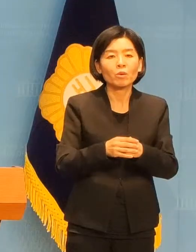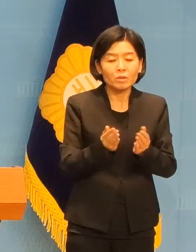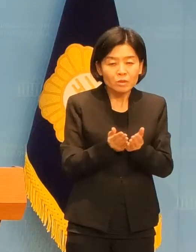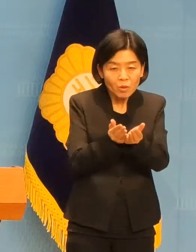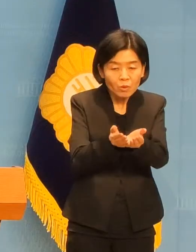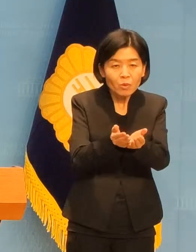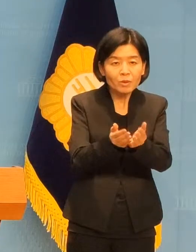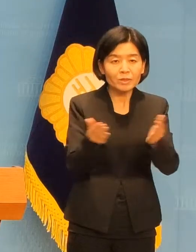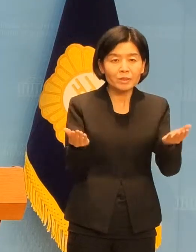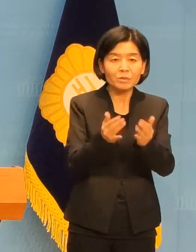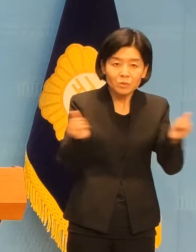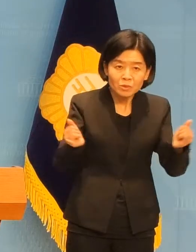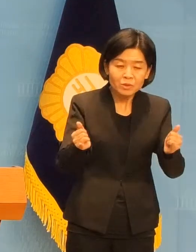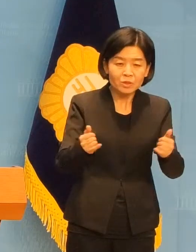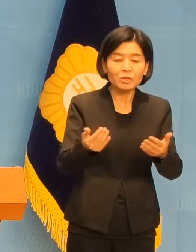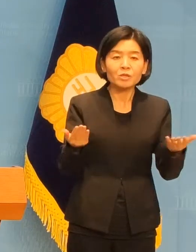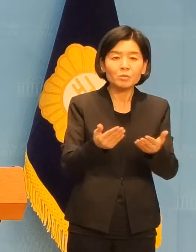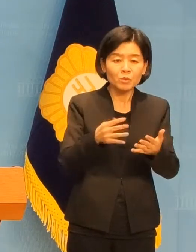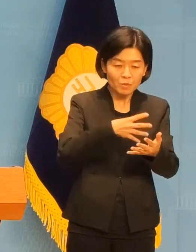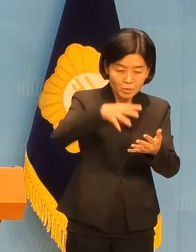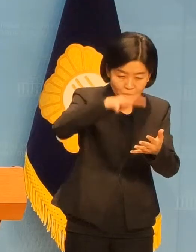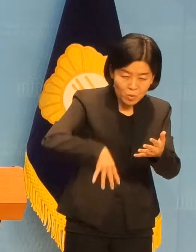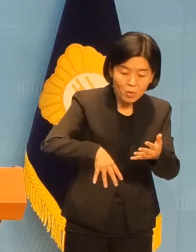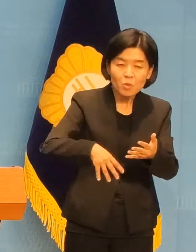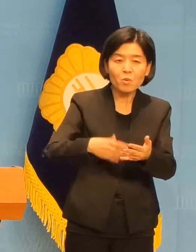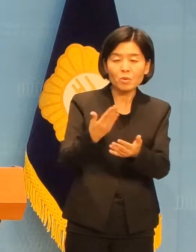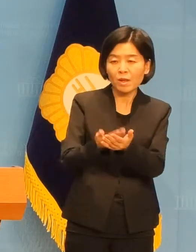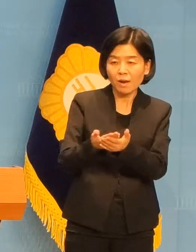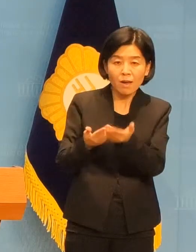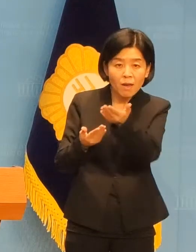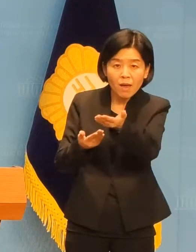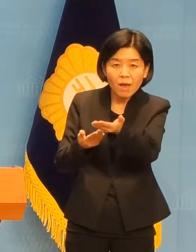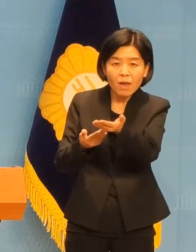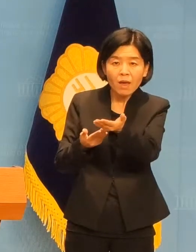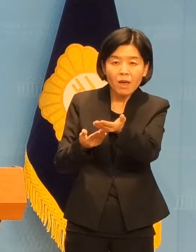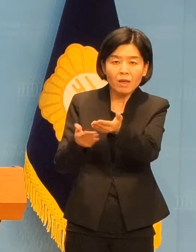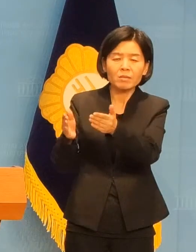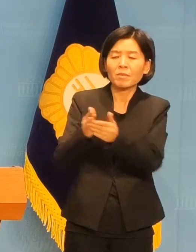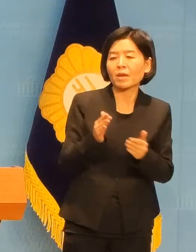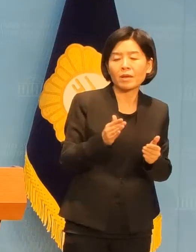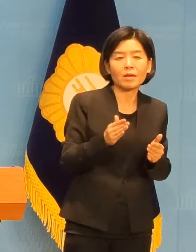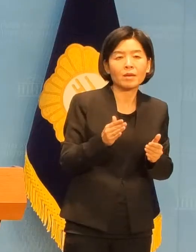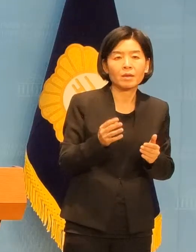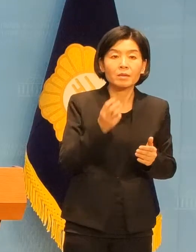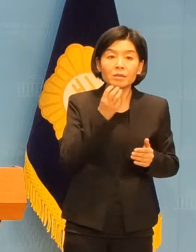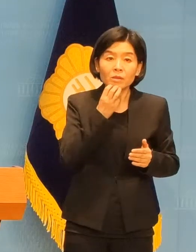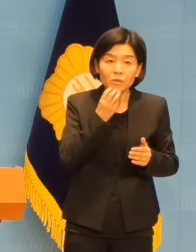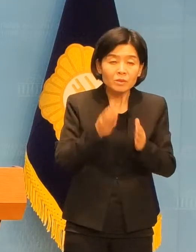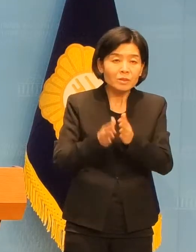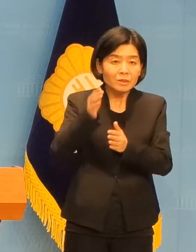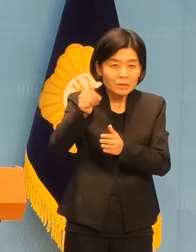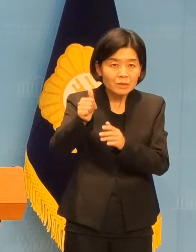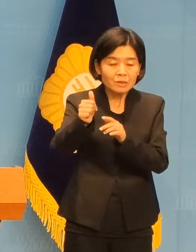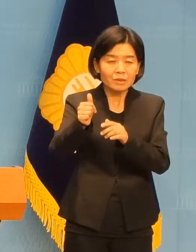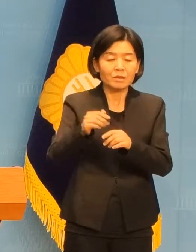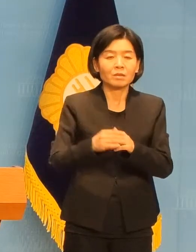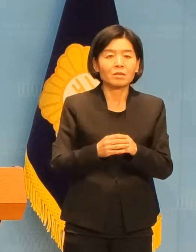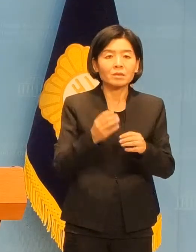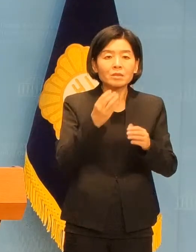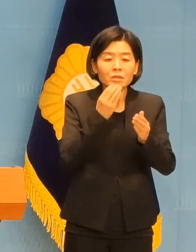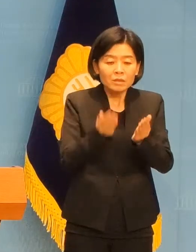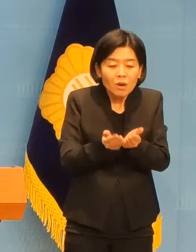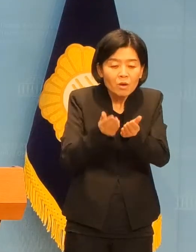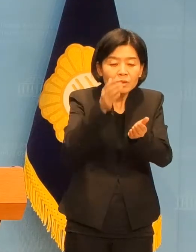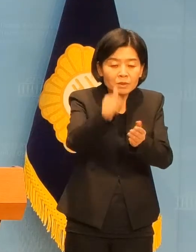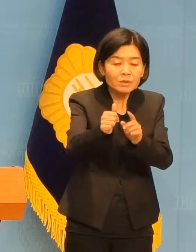근무 배치표를 제출하라는 요구에도 묵살하고 있습니다. 서울시는 선장과 선원